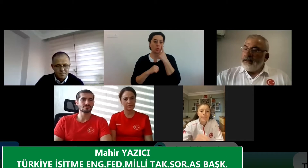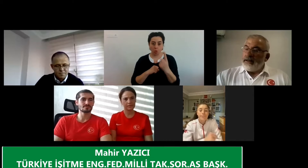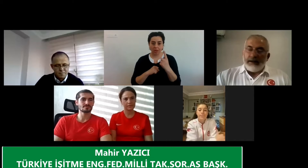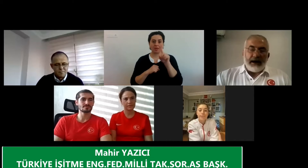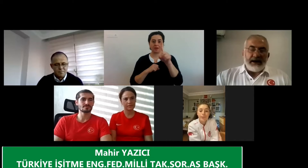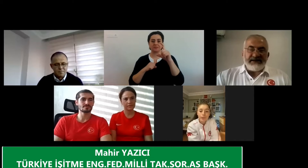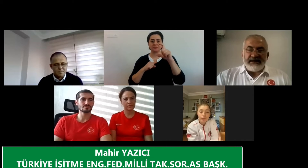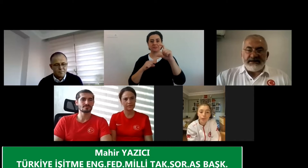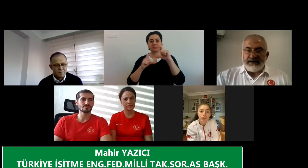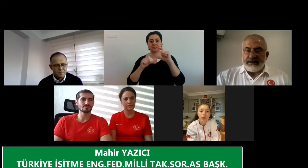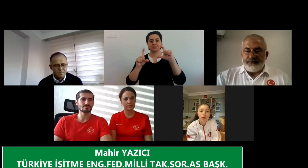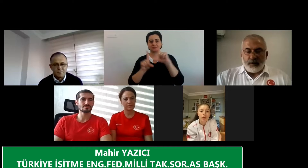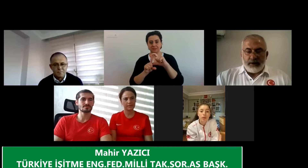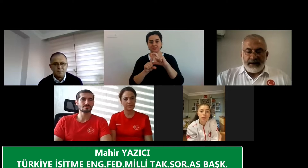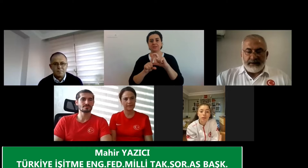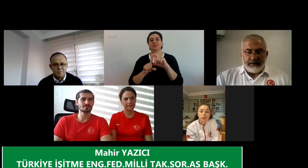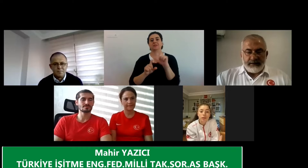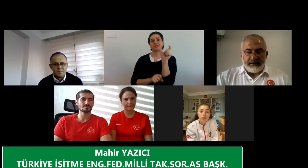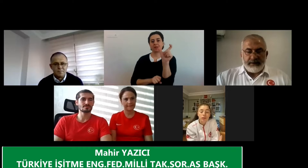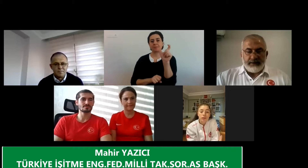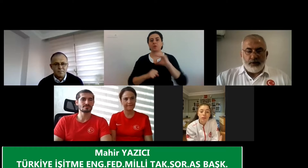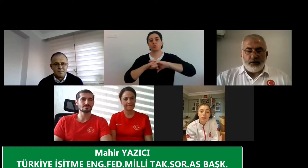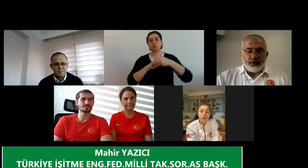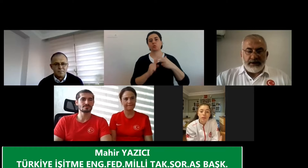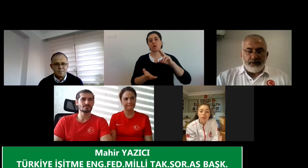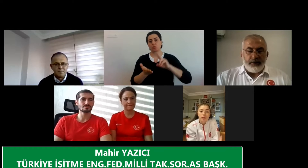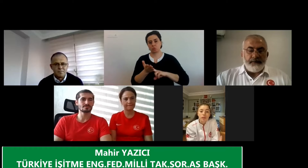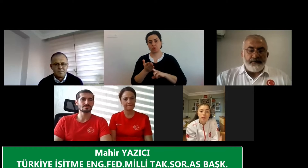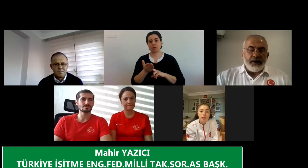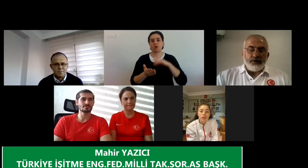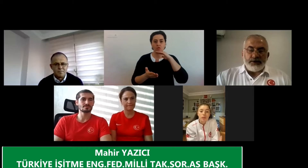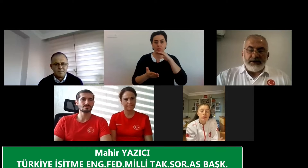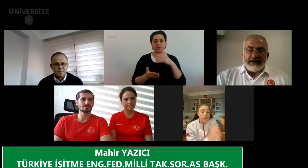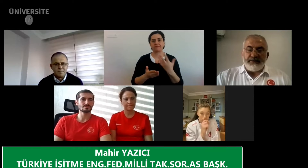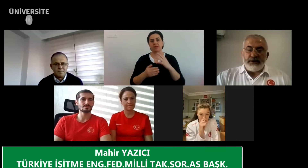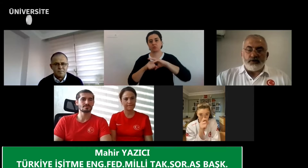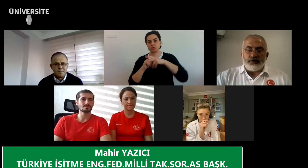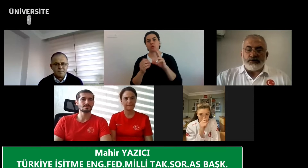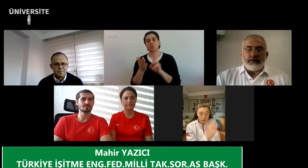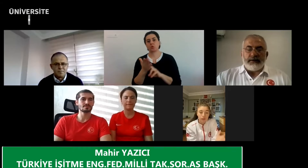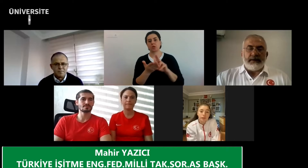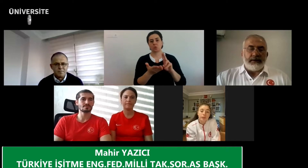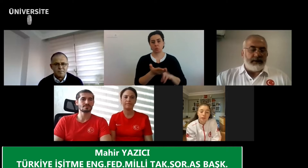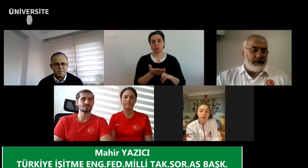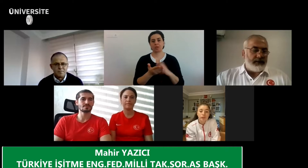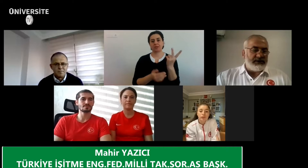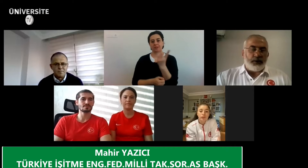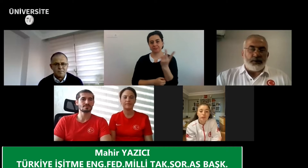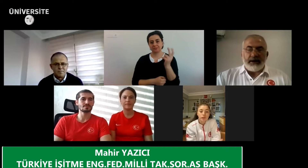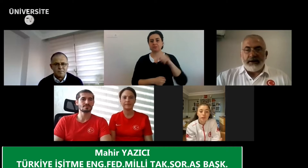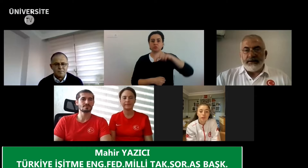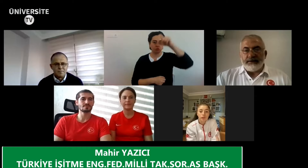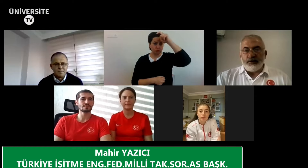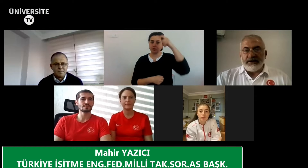da ICST olarak örgütleniyor. Türkiye'de de biliyorsunuz